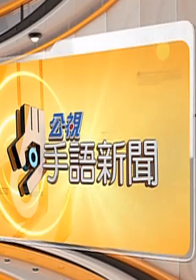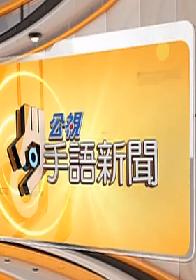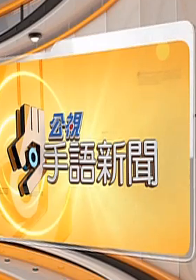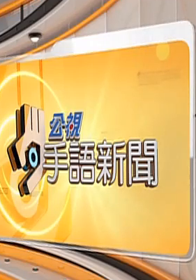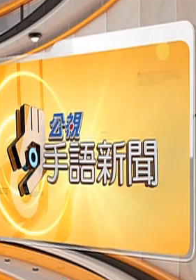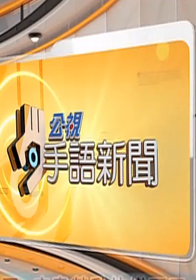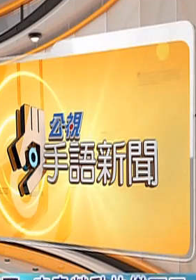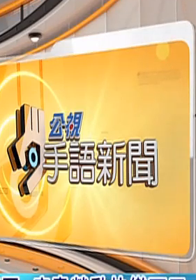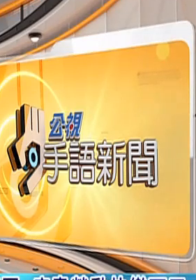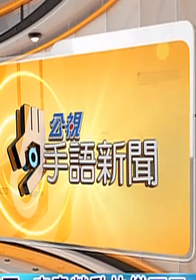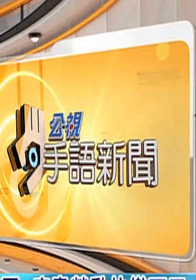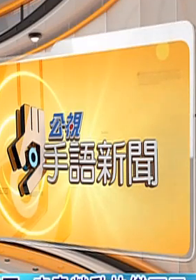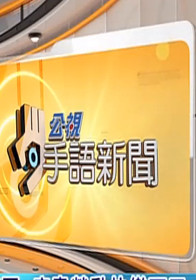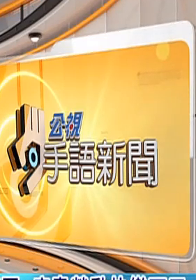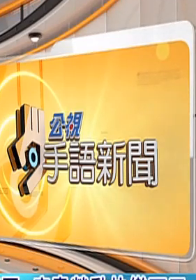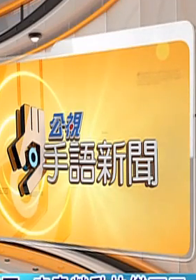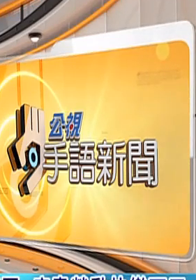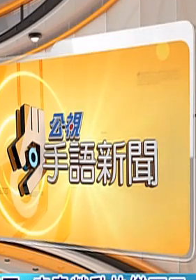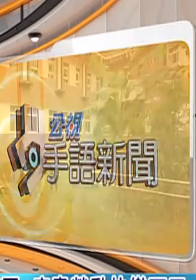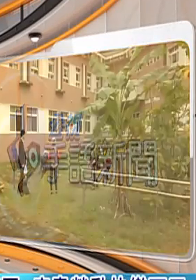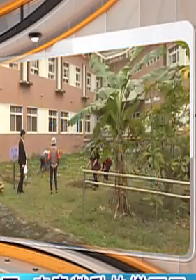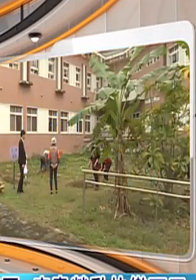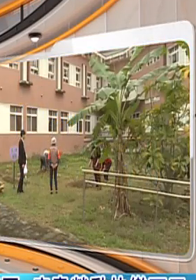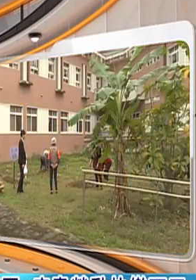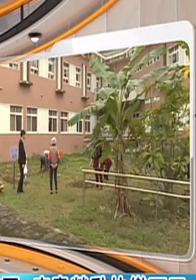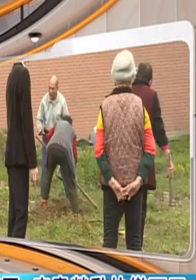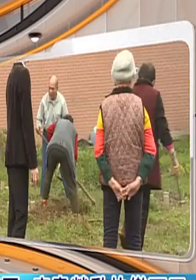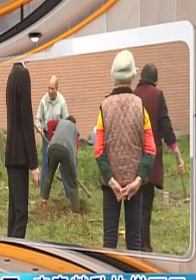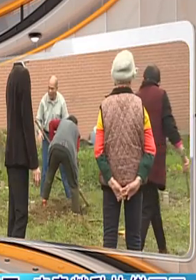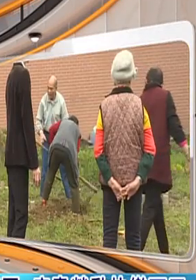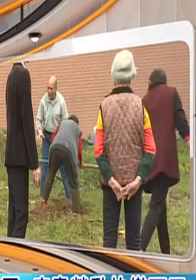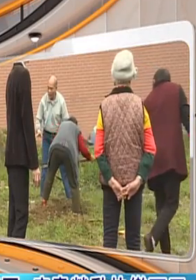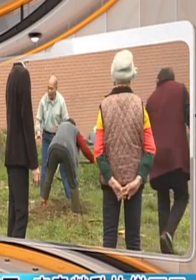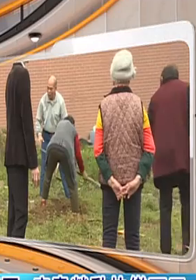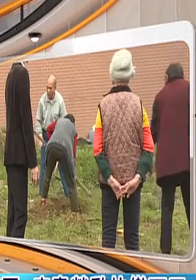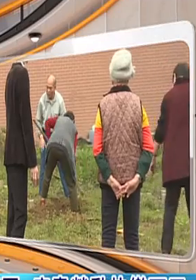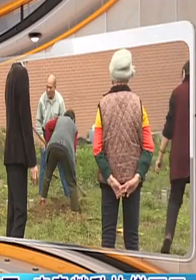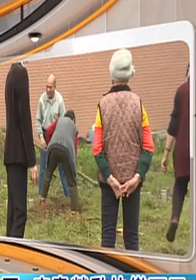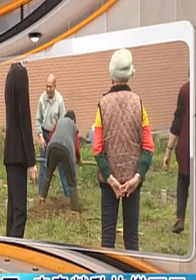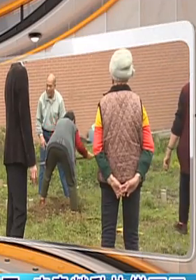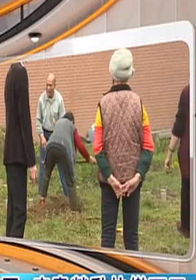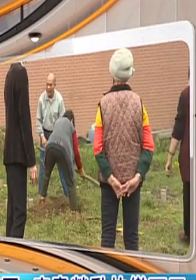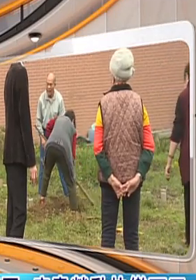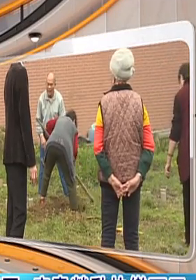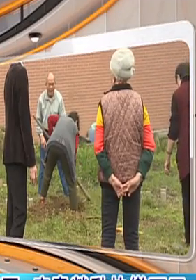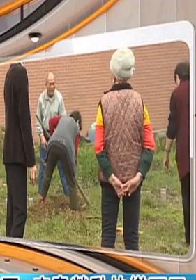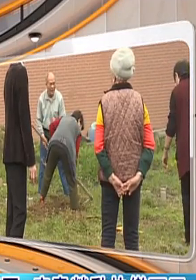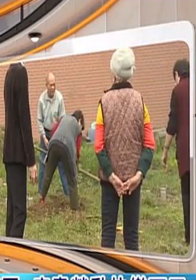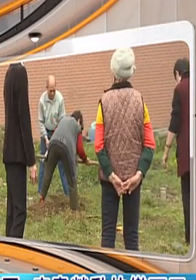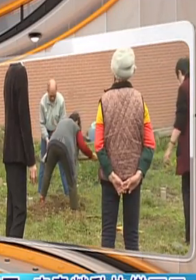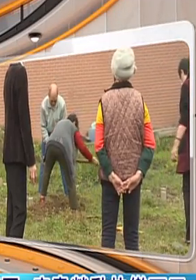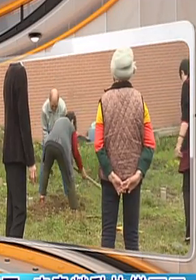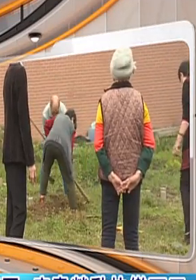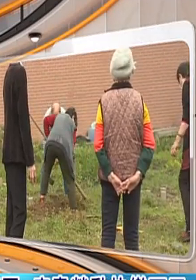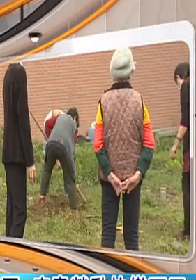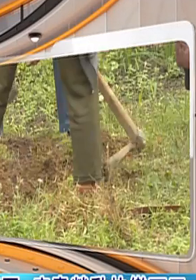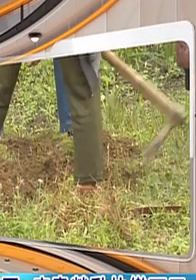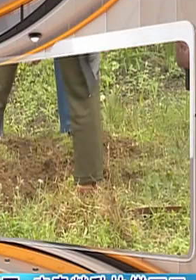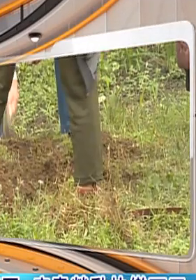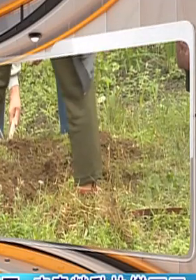人或是慢性疾病患者劳动，花莲门诺医院 特别在寿丰分院打造